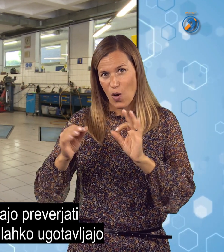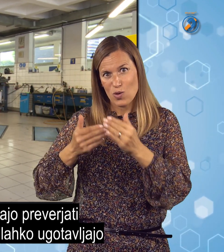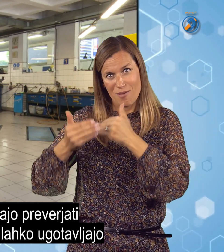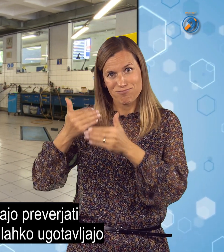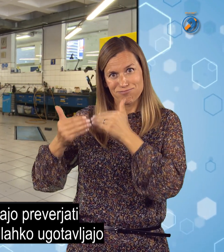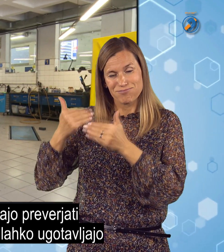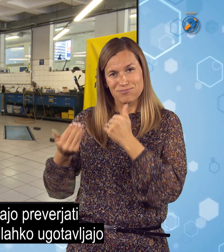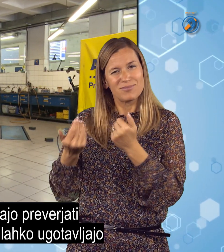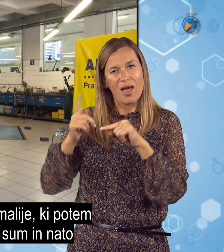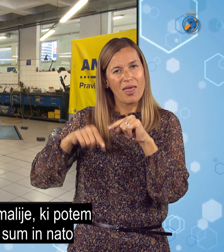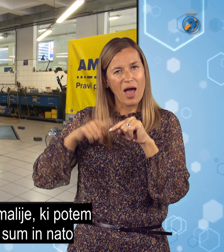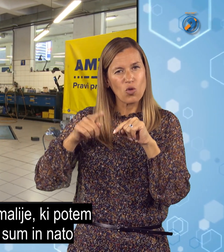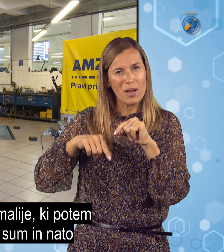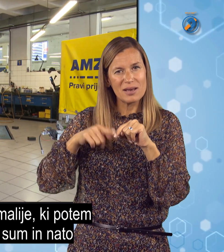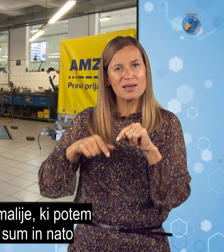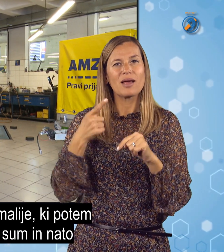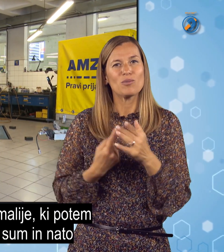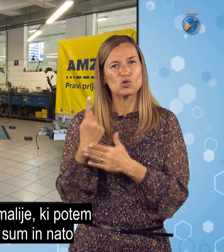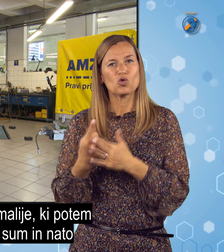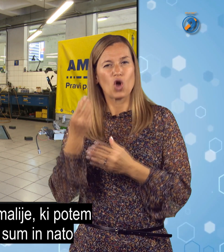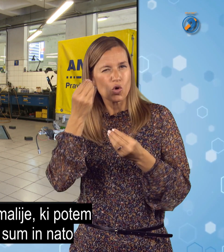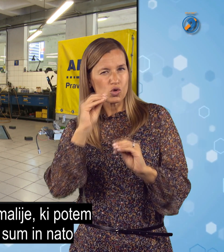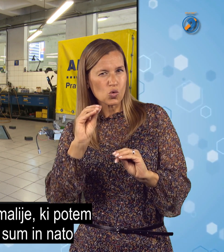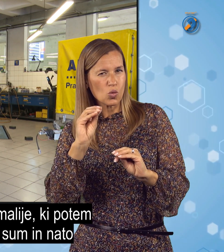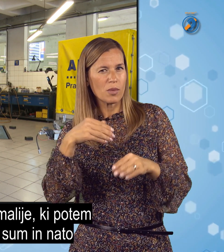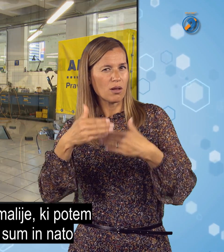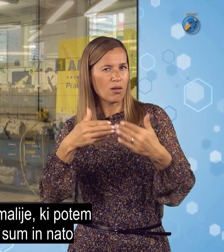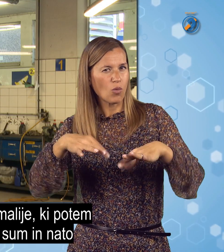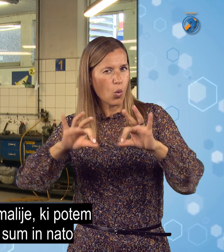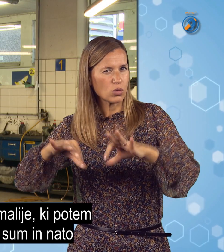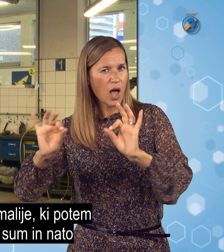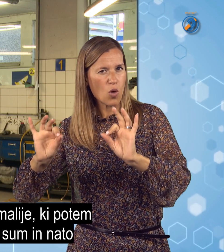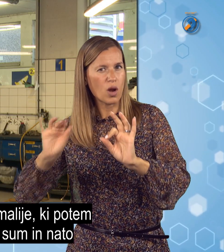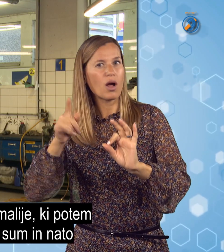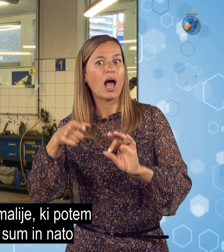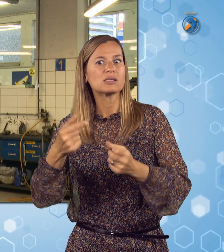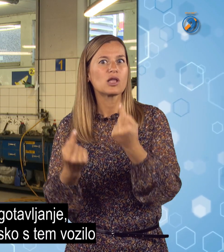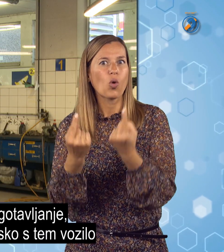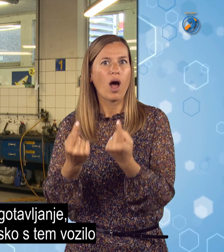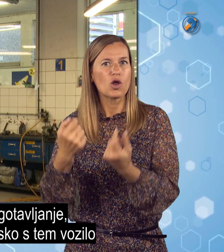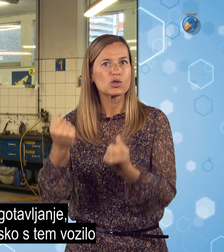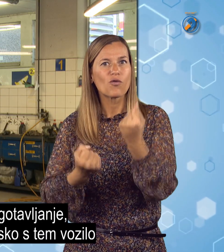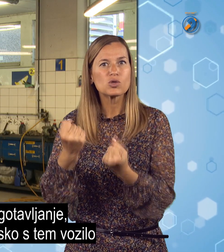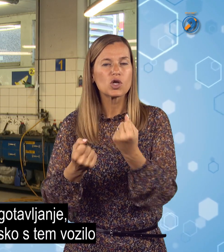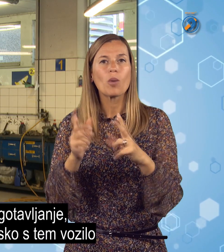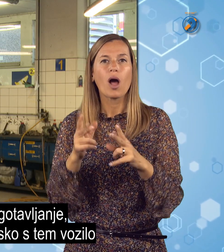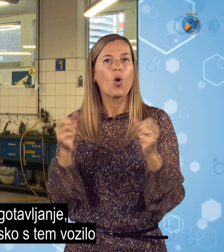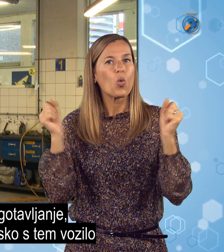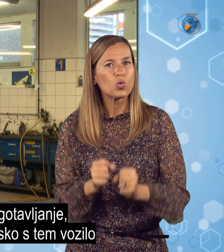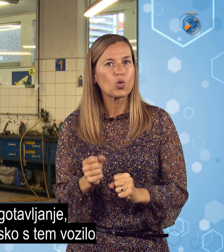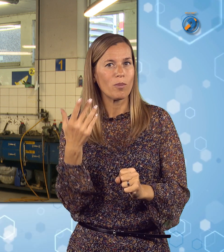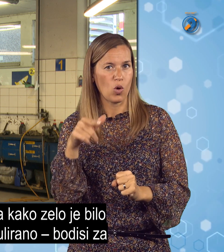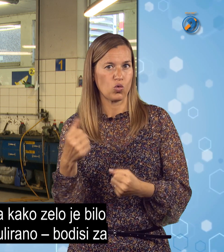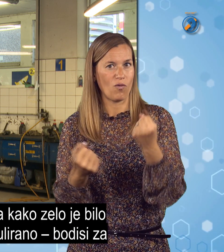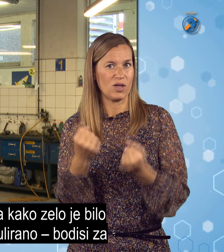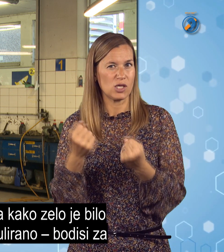lahko ugotavlja določene anomalije, ki potem povzročajo sum in na to mogoče ugotavljanje, kaj se je dejansko s tem vozilom dogajalo